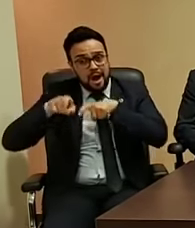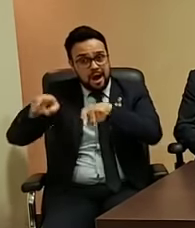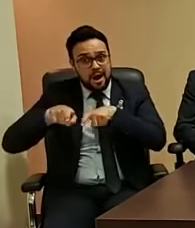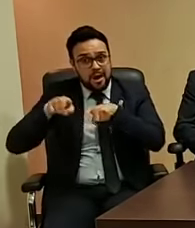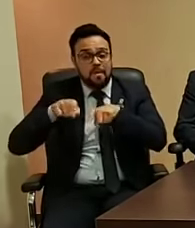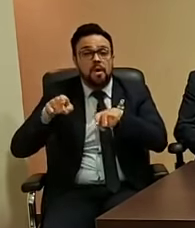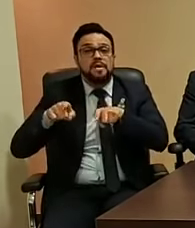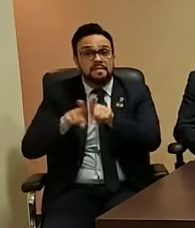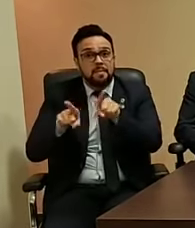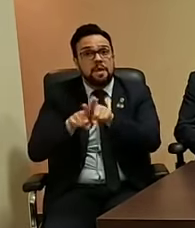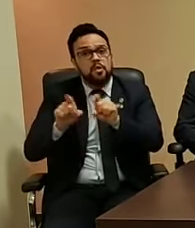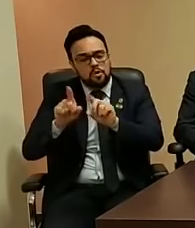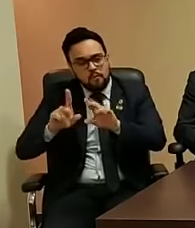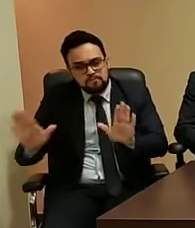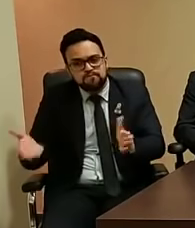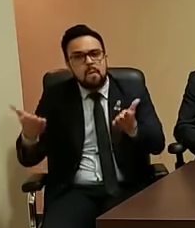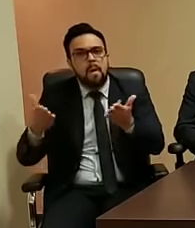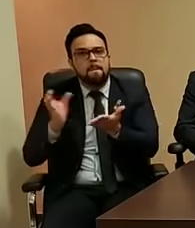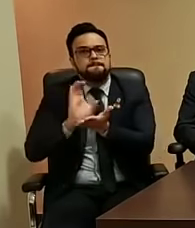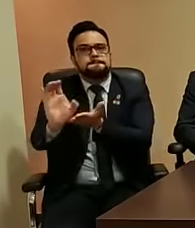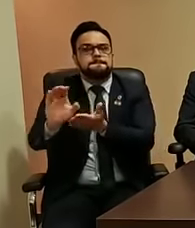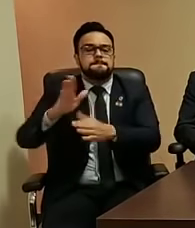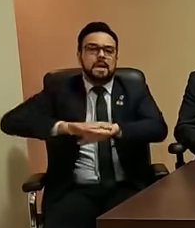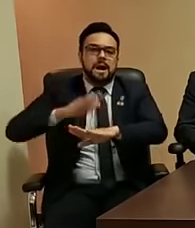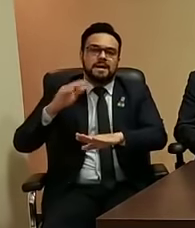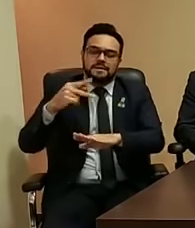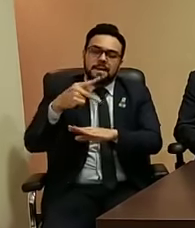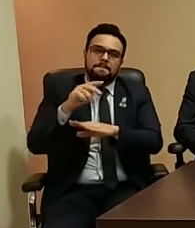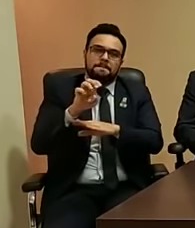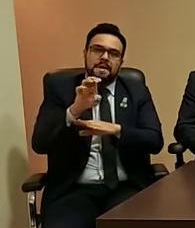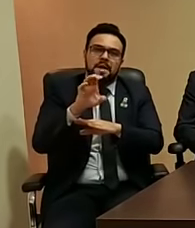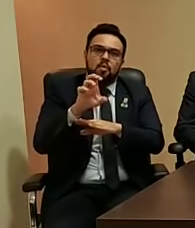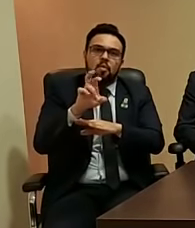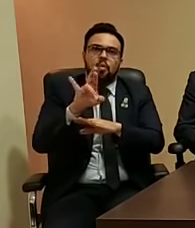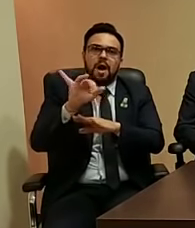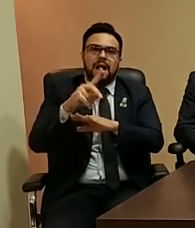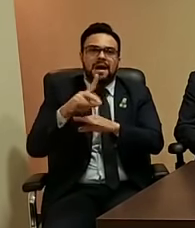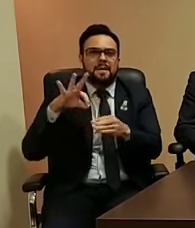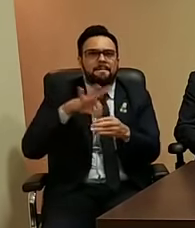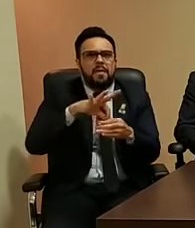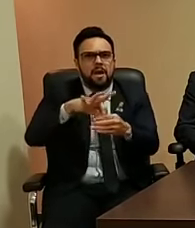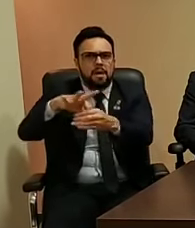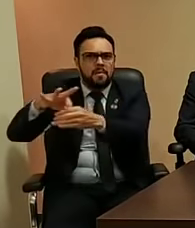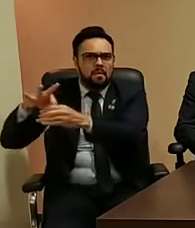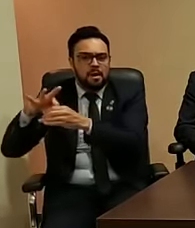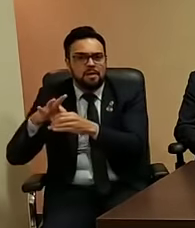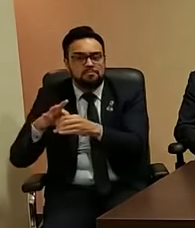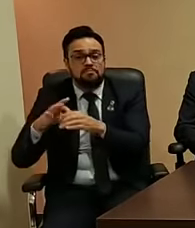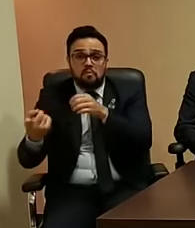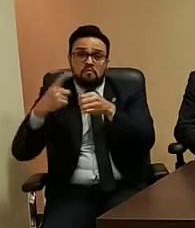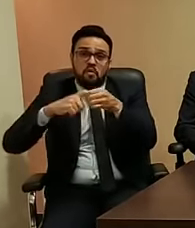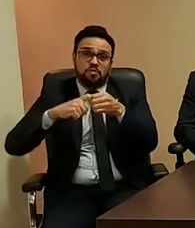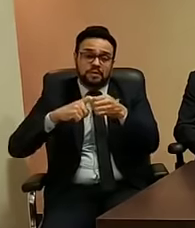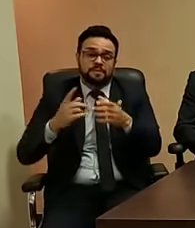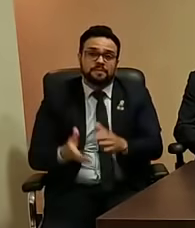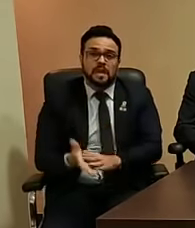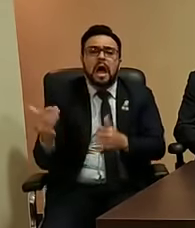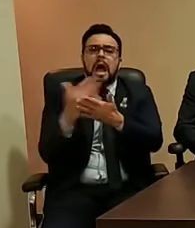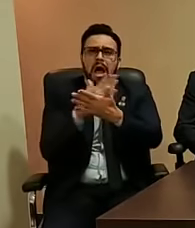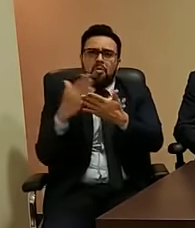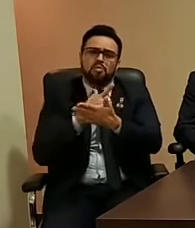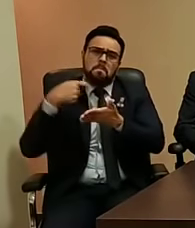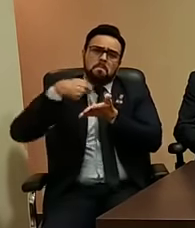na pecuária. E daqui a alguns meses, a tendência é voltar isso à normalidade. Alguns até me cobram na internet